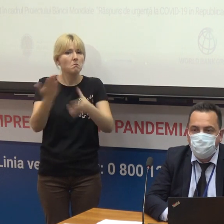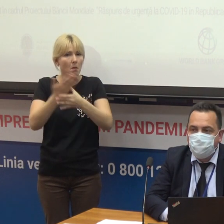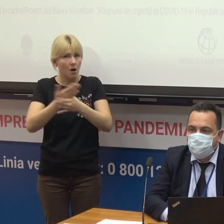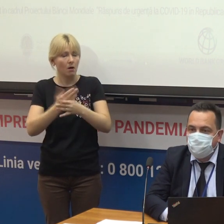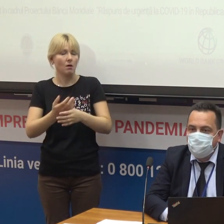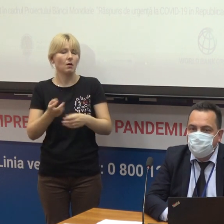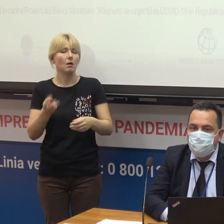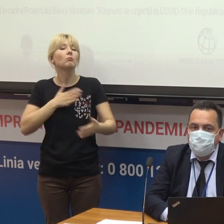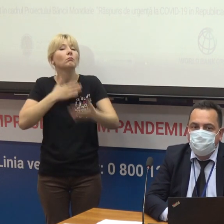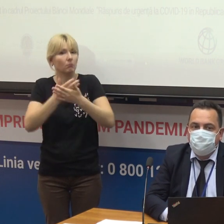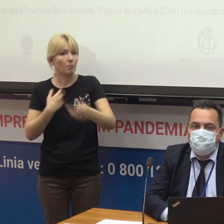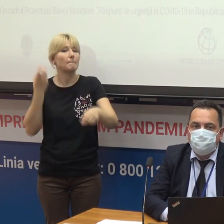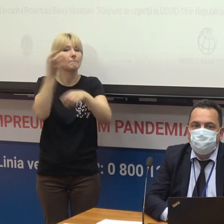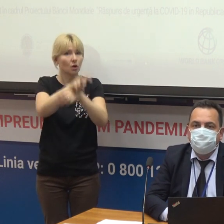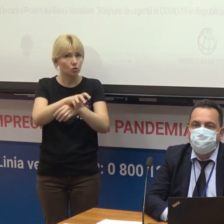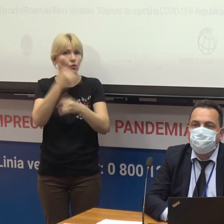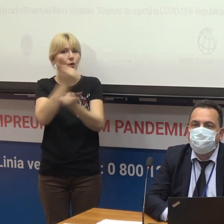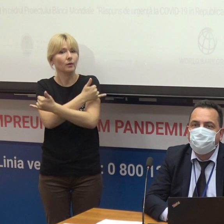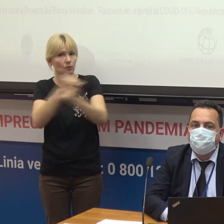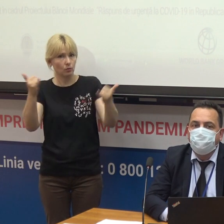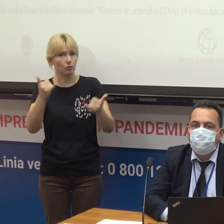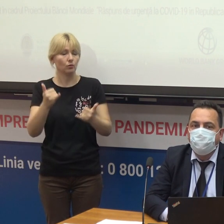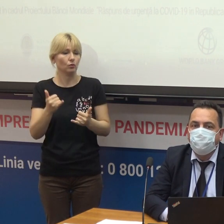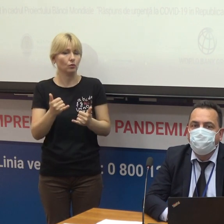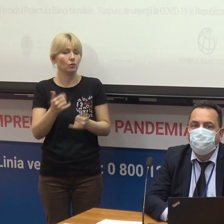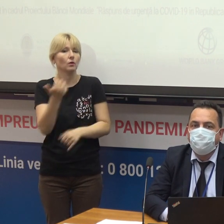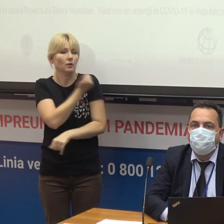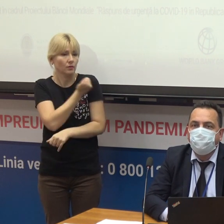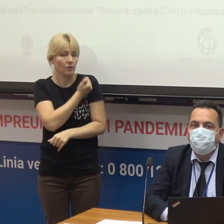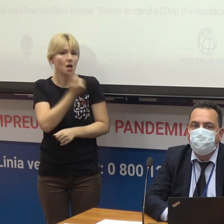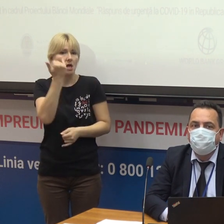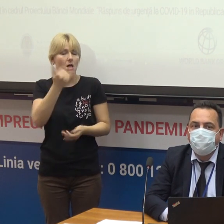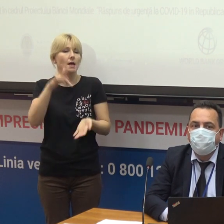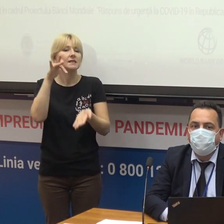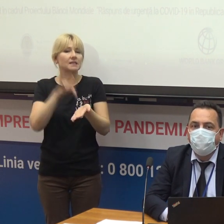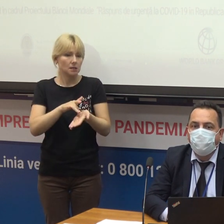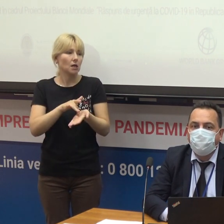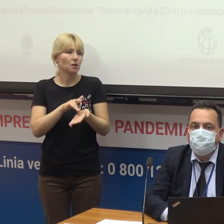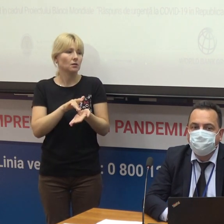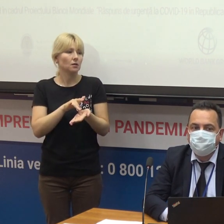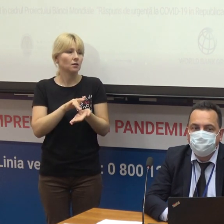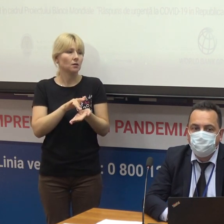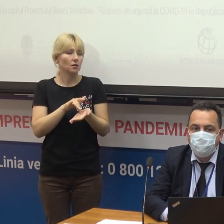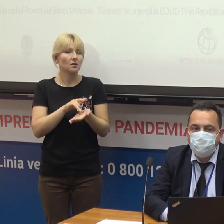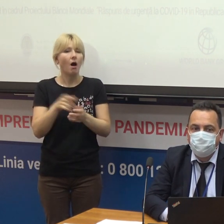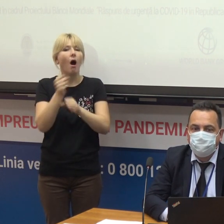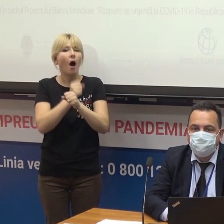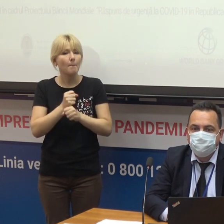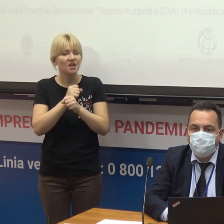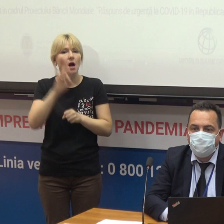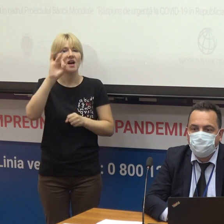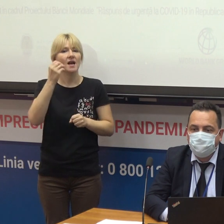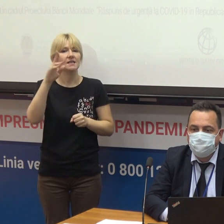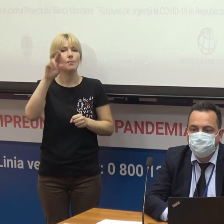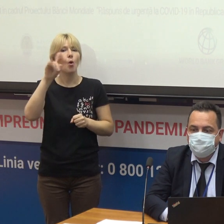special colegilor din cadrul Spitalului Municipal Sfânta Treime și Centrului de Excelență de Medicină și Farmacie Raisa